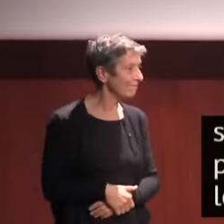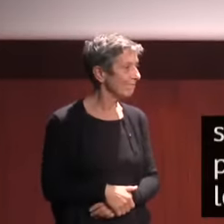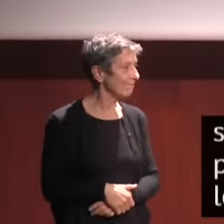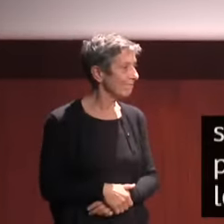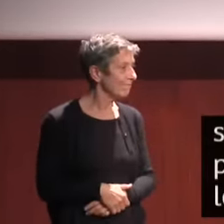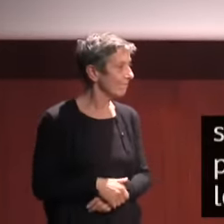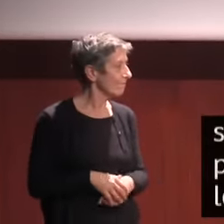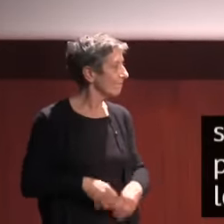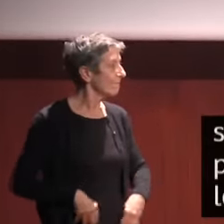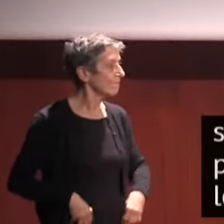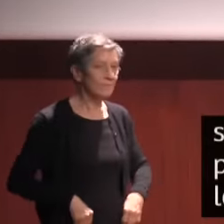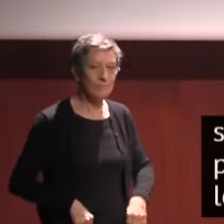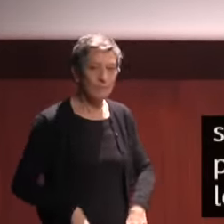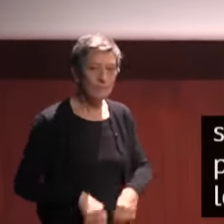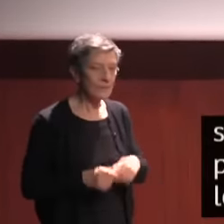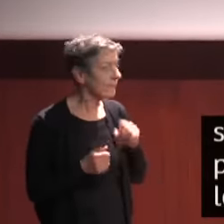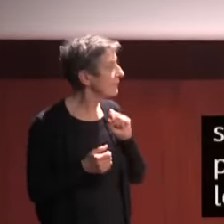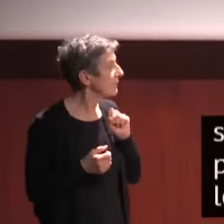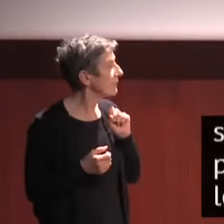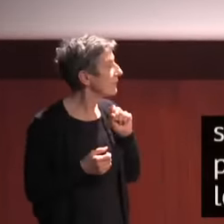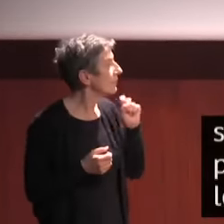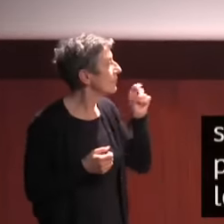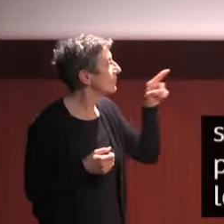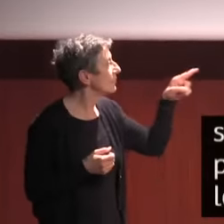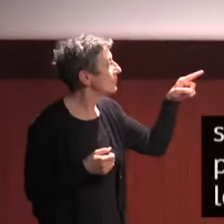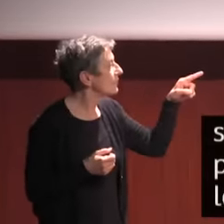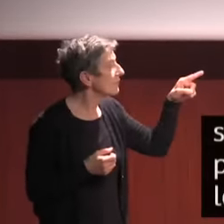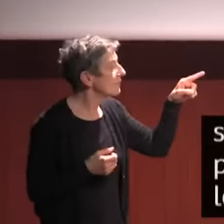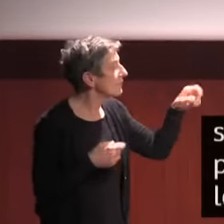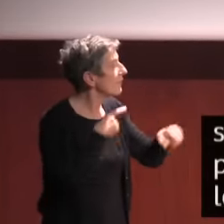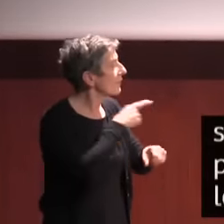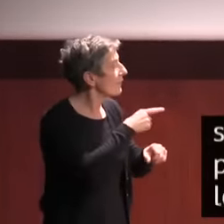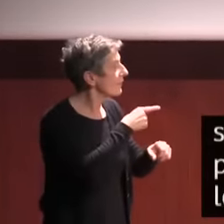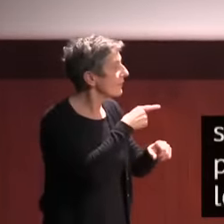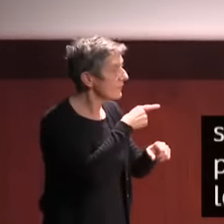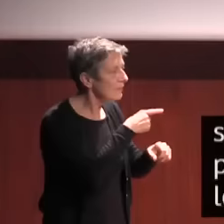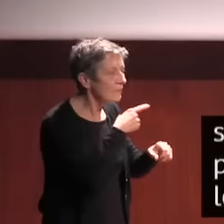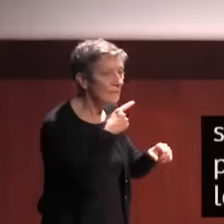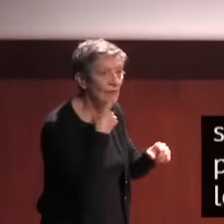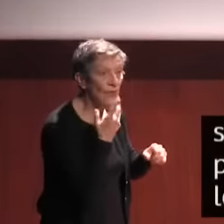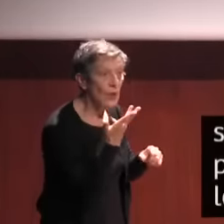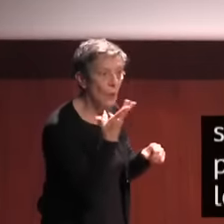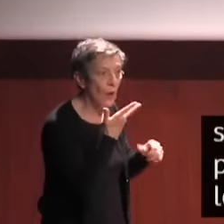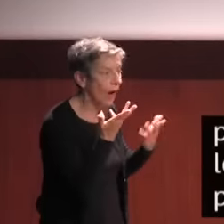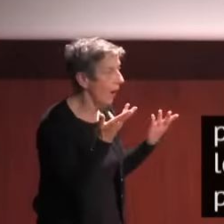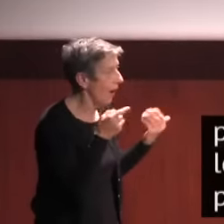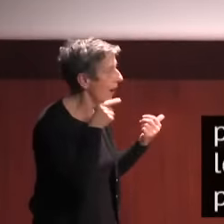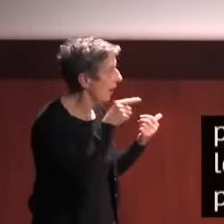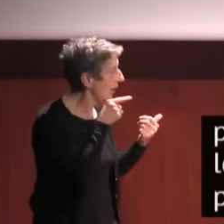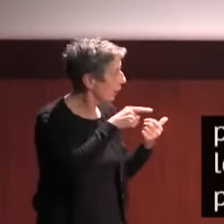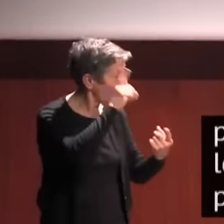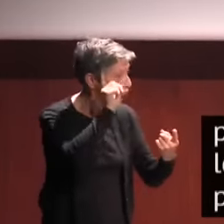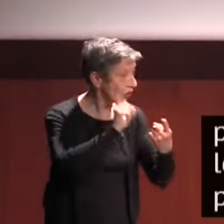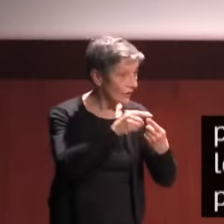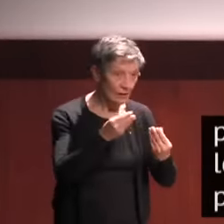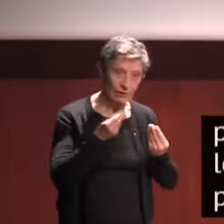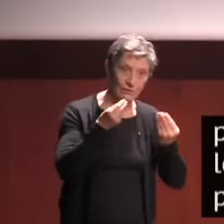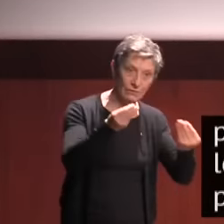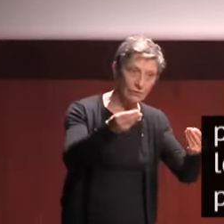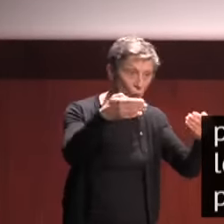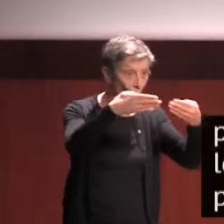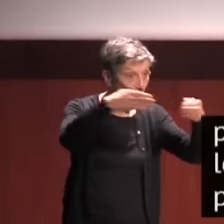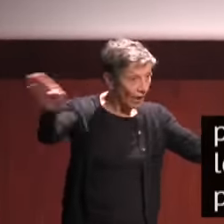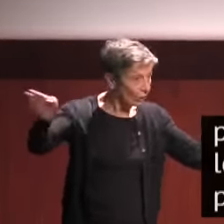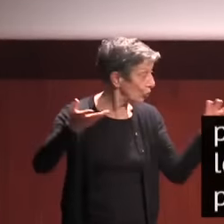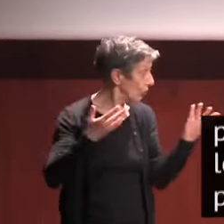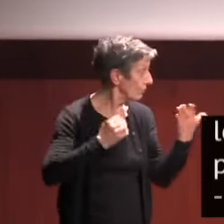Vous voulez parler de démocratisation de votre public, vous tendez vers cet objectif de l'accès le plus